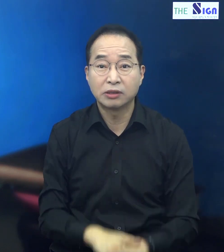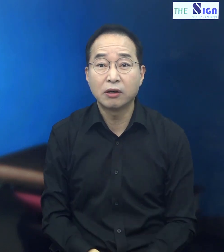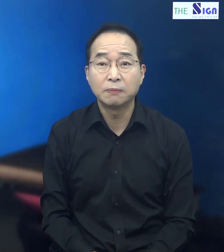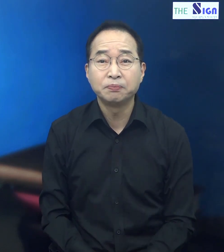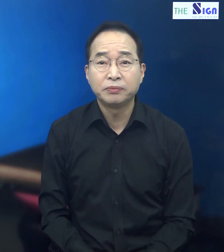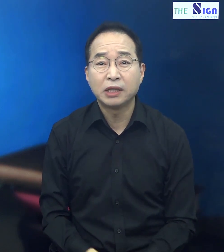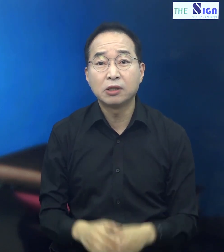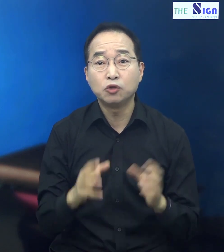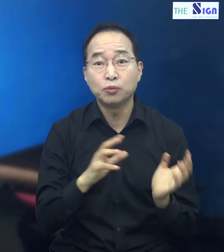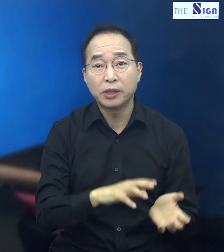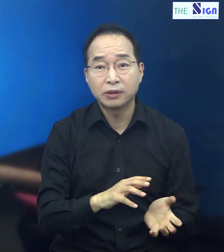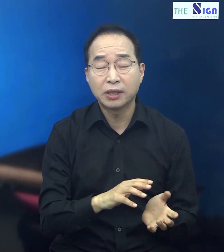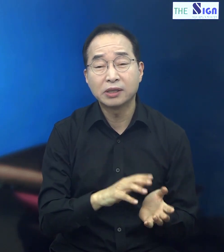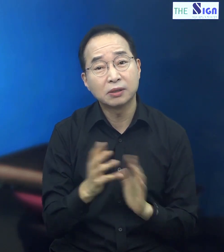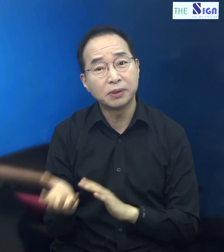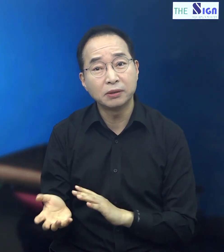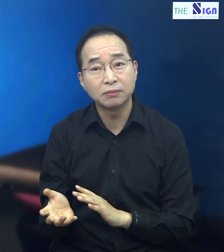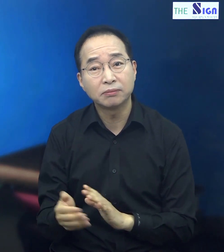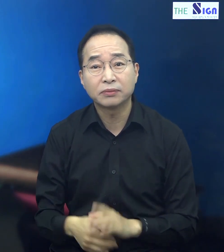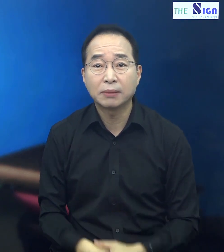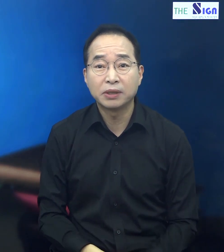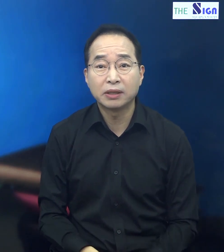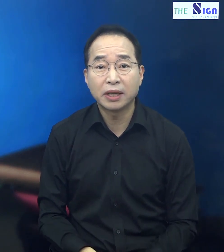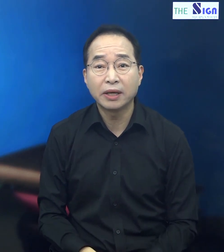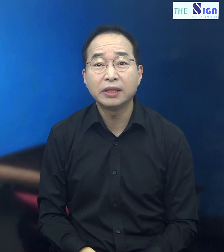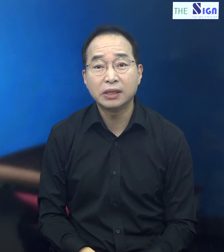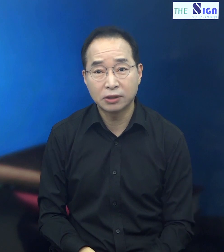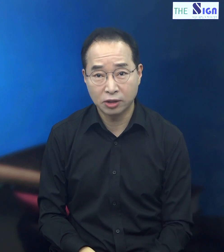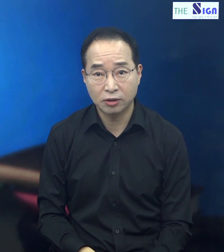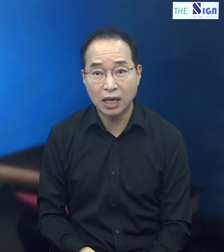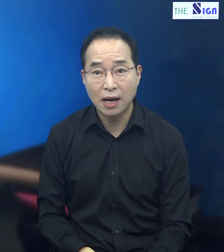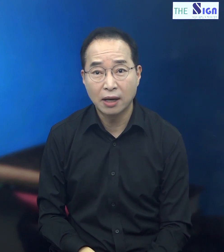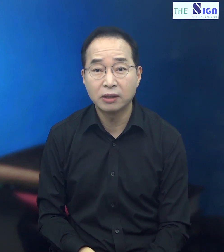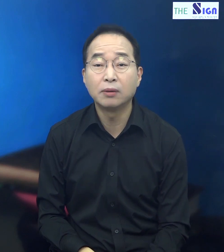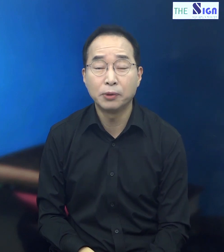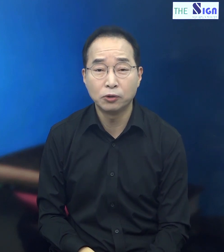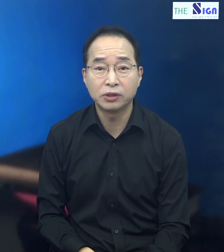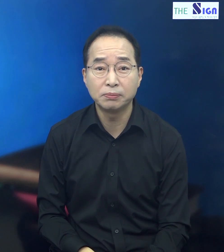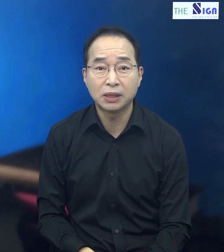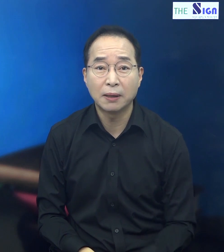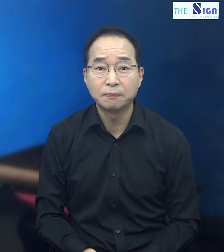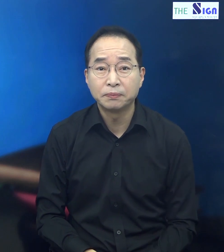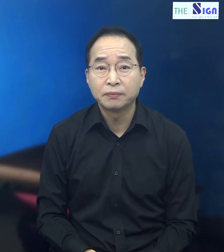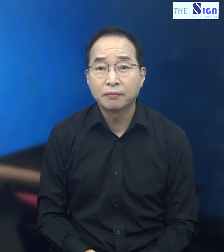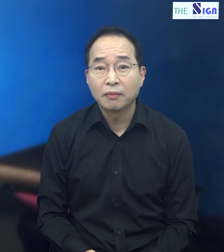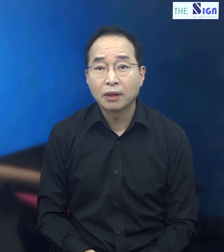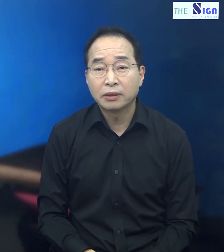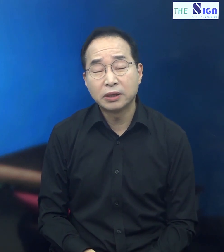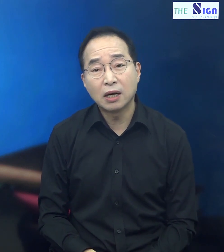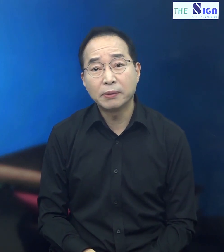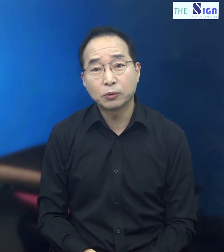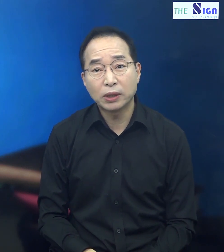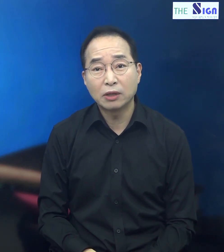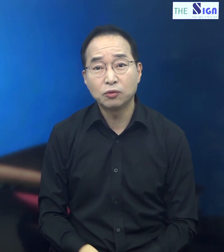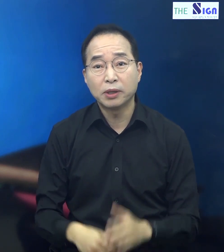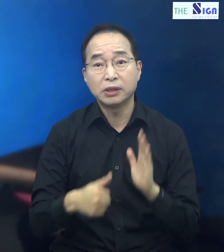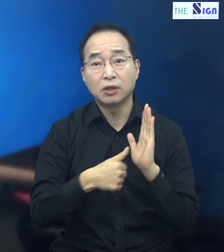그래서 예전엔 유명했으나 지금은 남들한테 잊혀졌다. 이런 표현도 씁니다. 그 다음에 또 다른 유명은